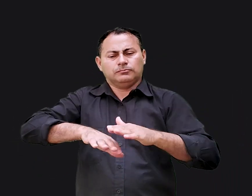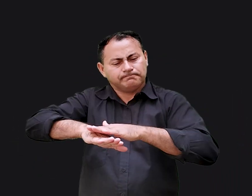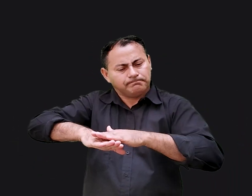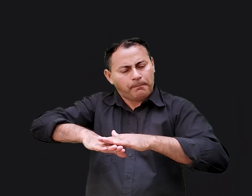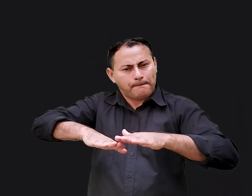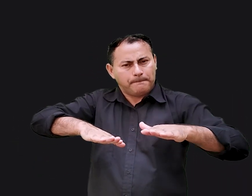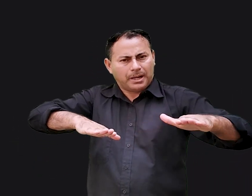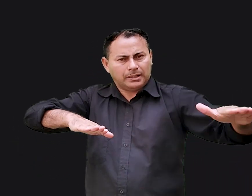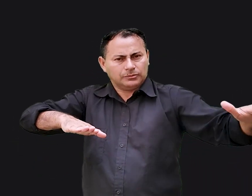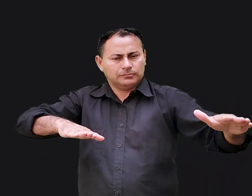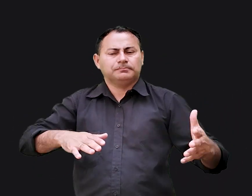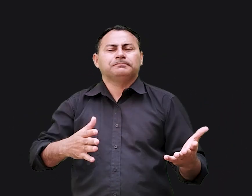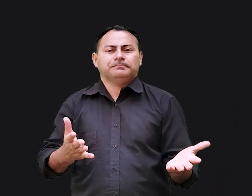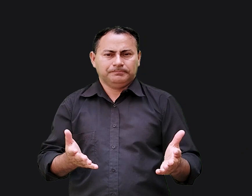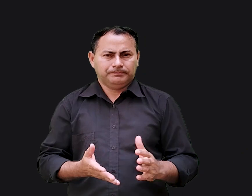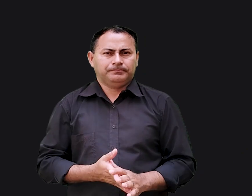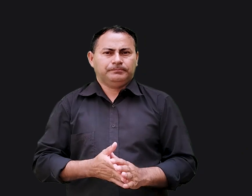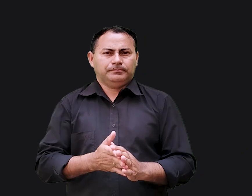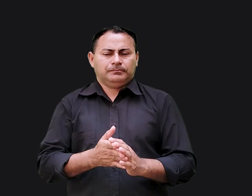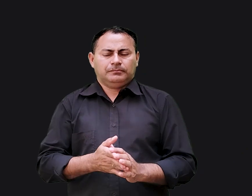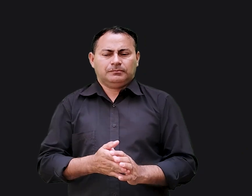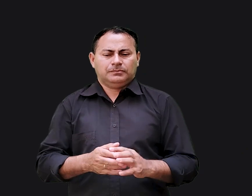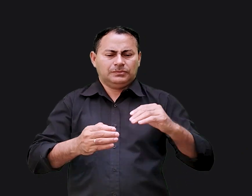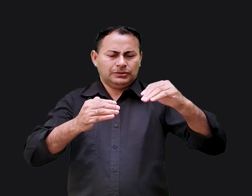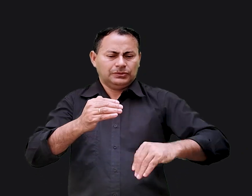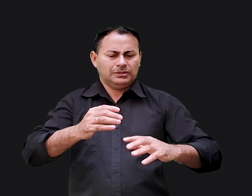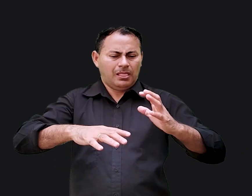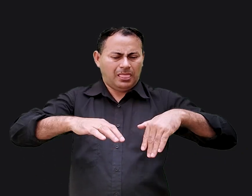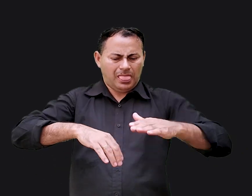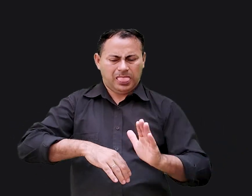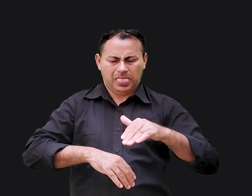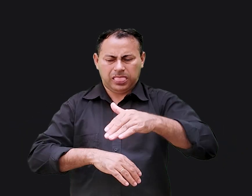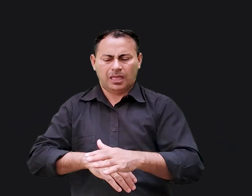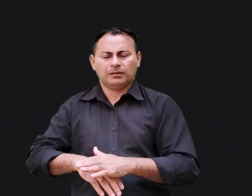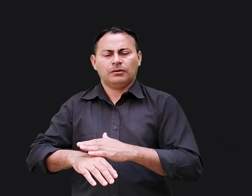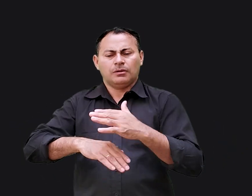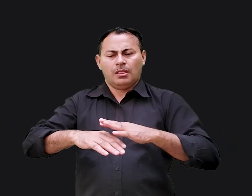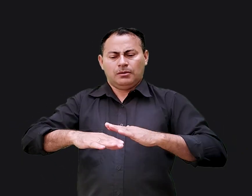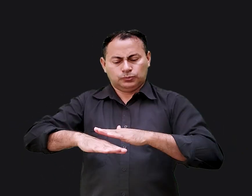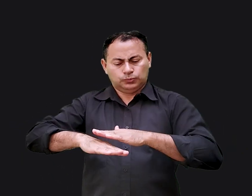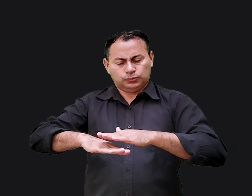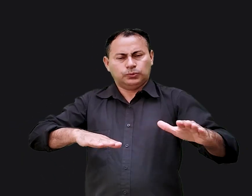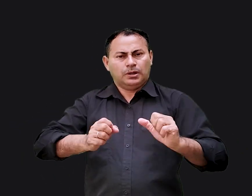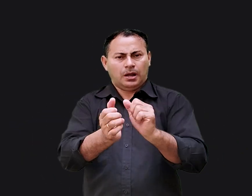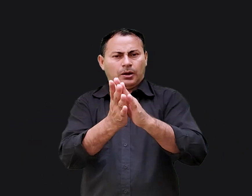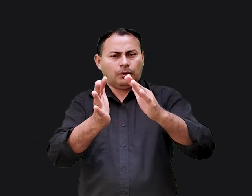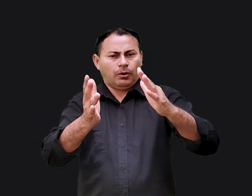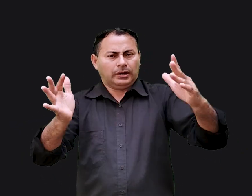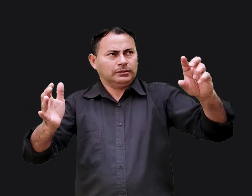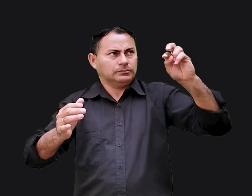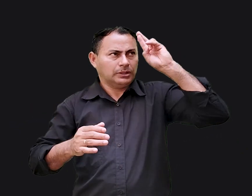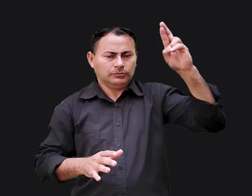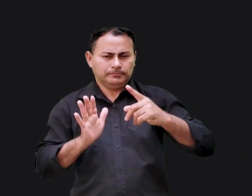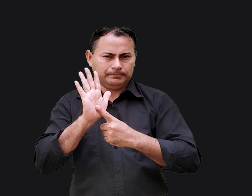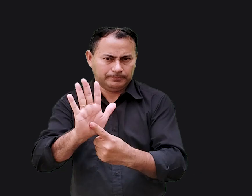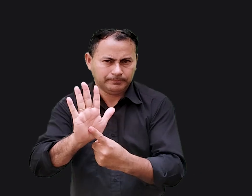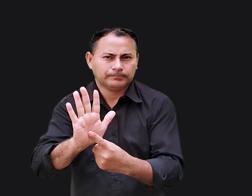tornarão planos. As escarpas serão niveladas. A glória do Senhor será revelada